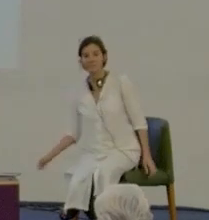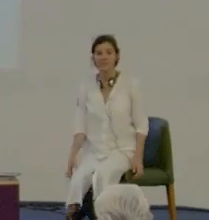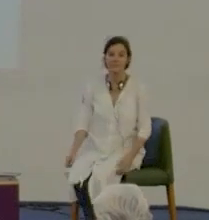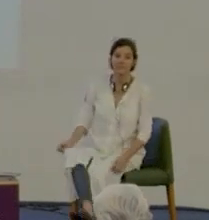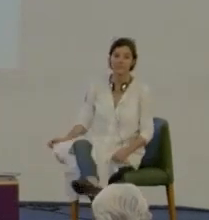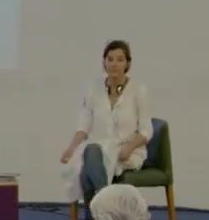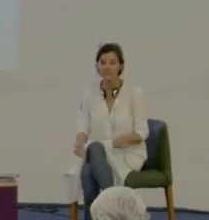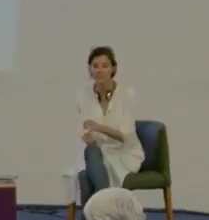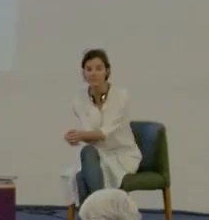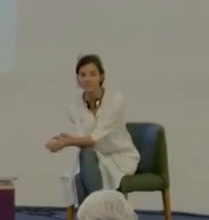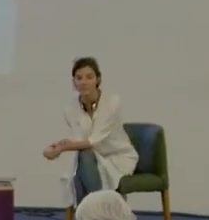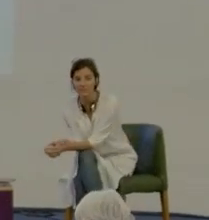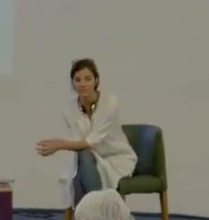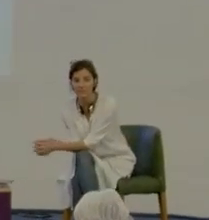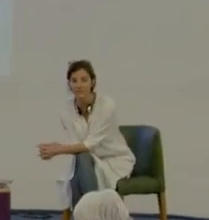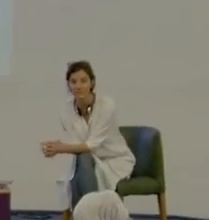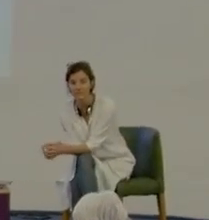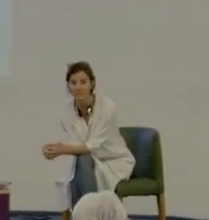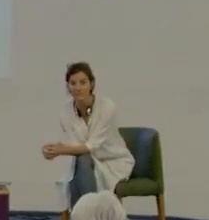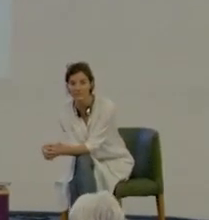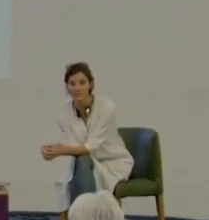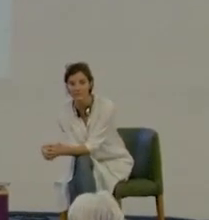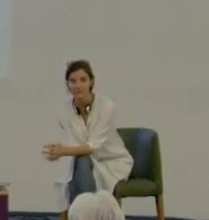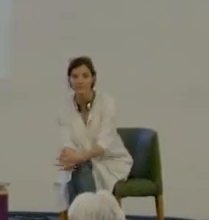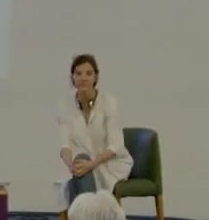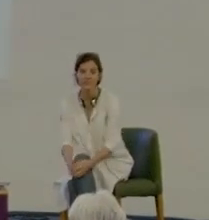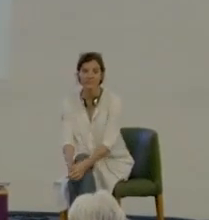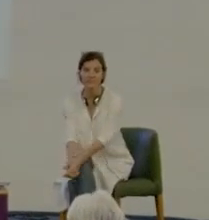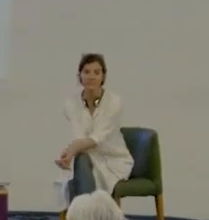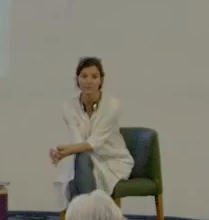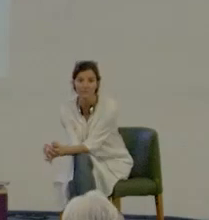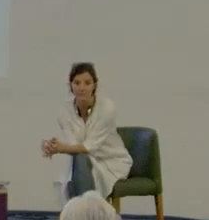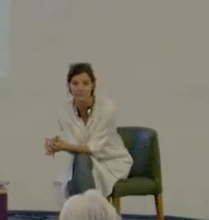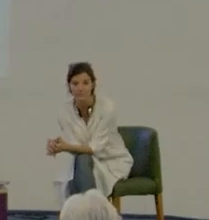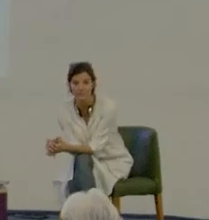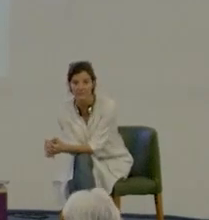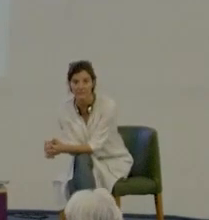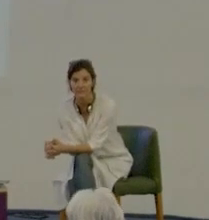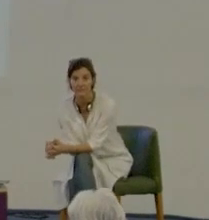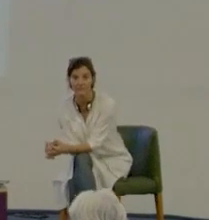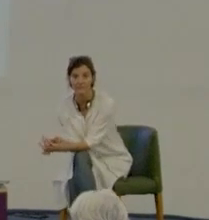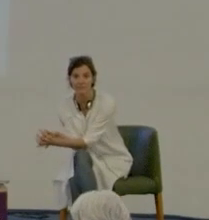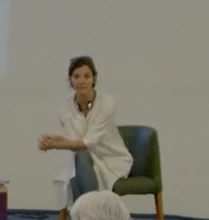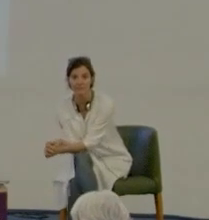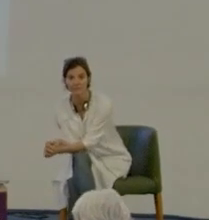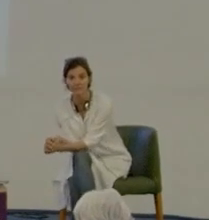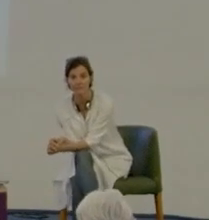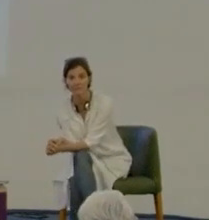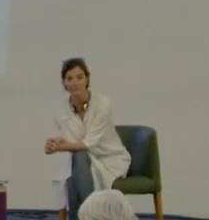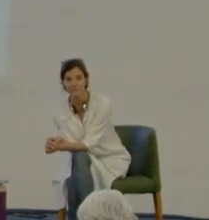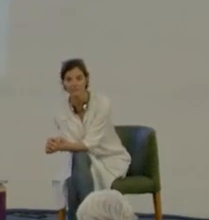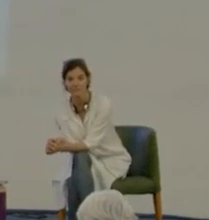de escavação antropológica, mas eu me lembrei que antes ainda do governo Bolsonaro, mas